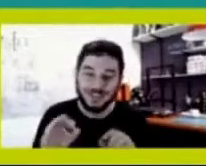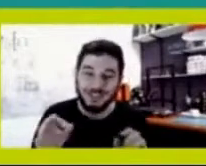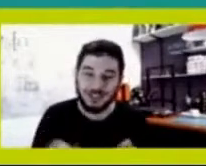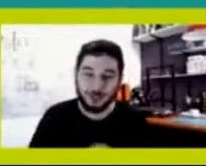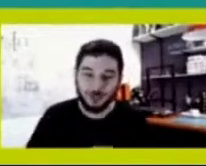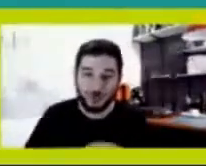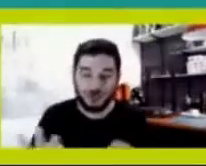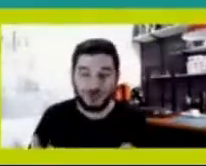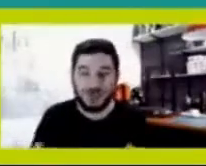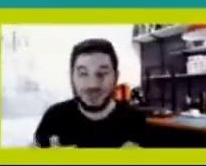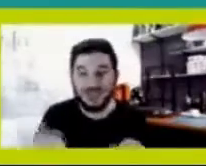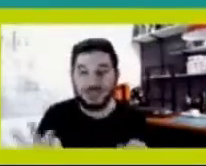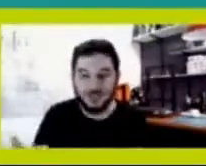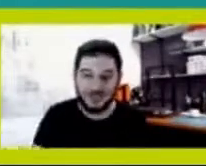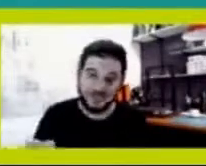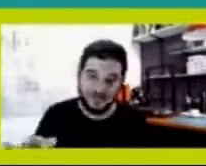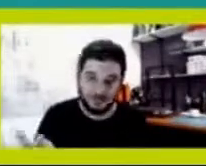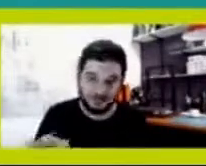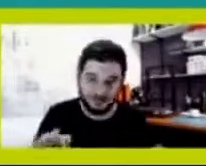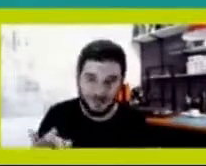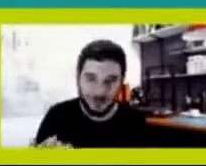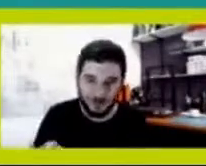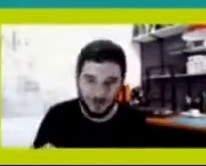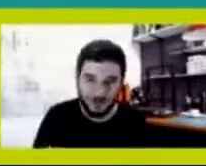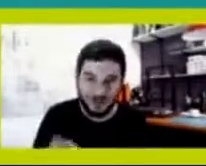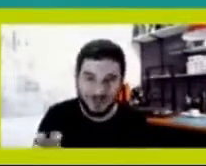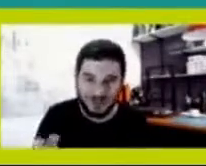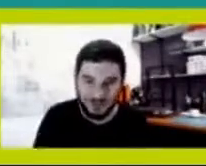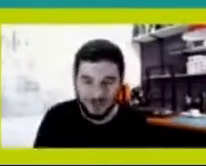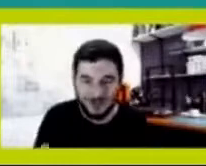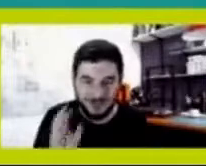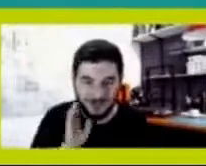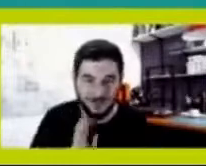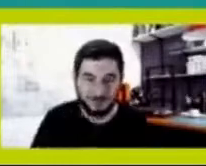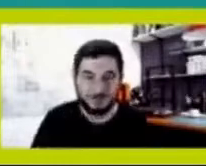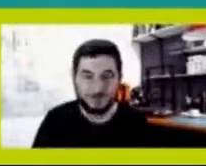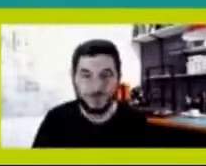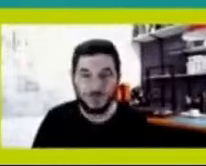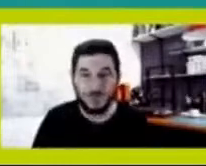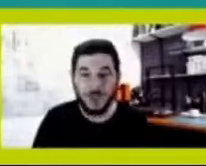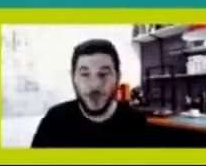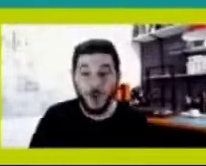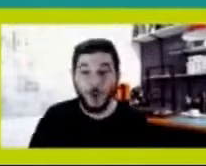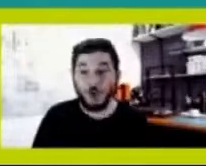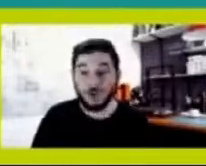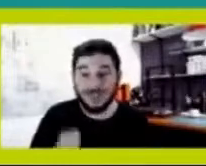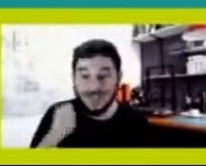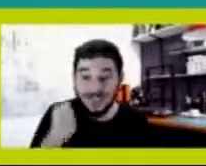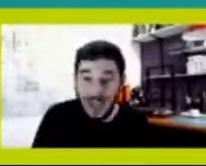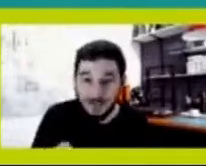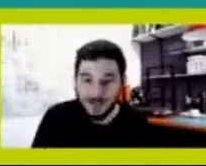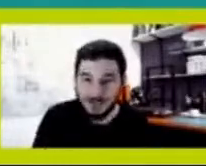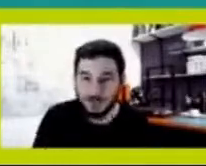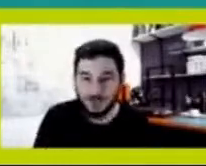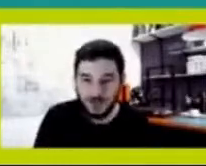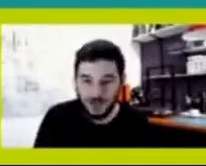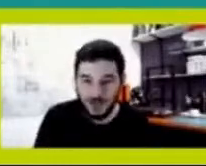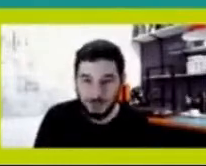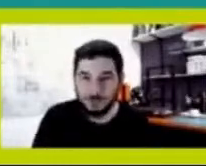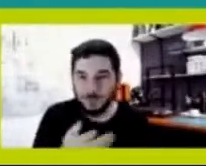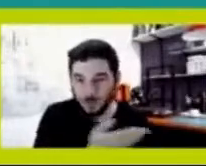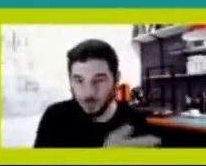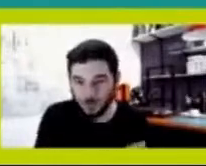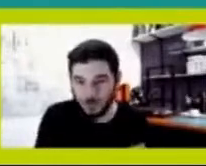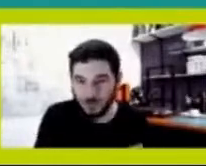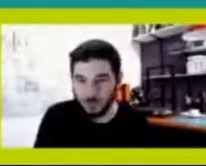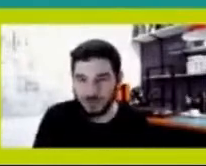de você... Esses estímulos podem vir de 3 maneiras, mais ou menos, em 3 ambientes, né? Ou você sabe exatamente o